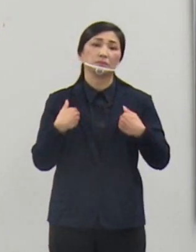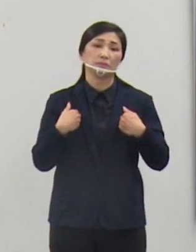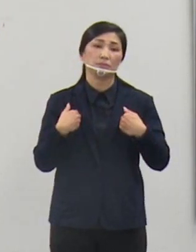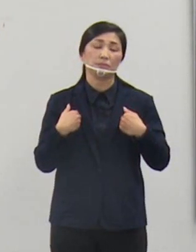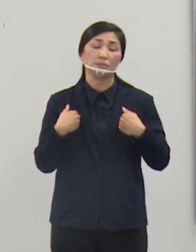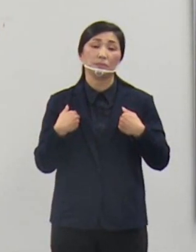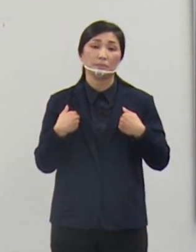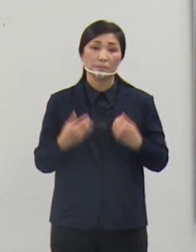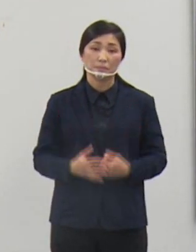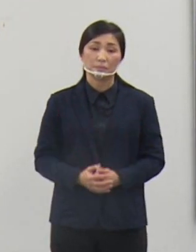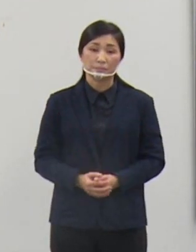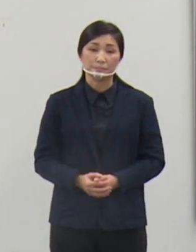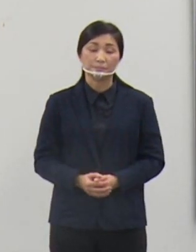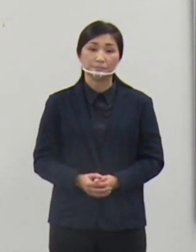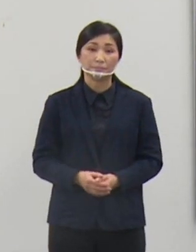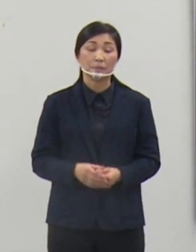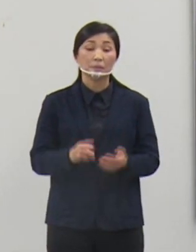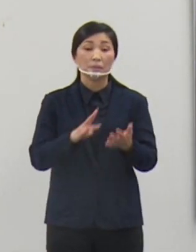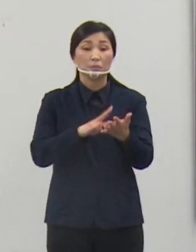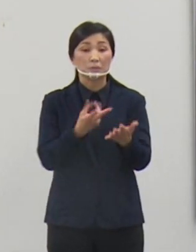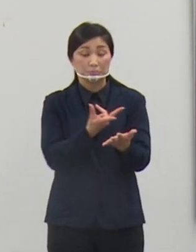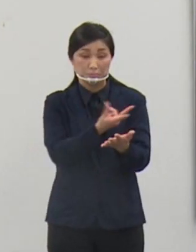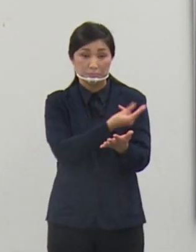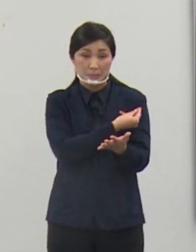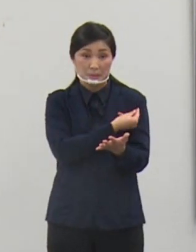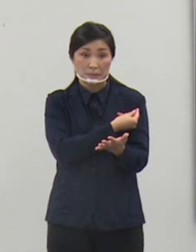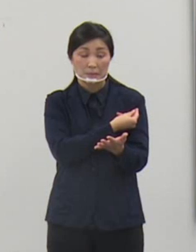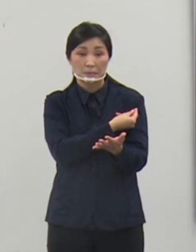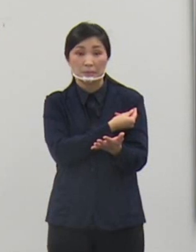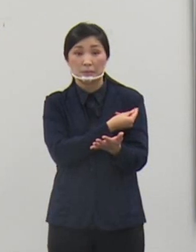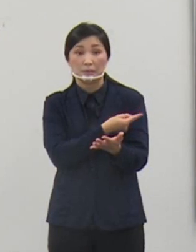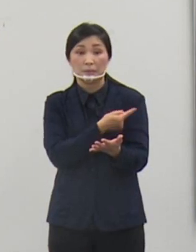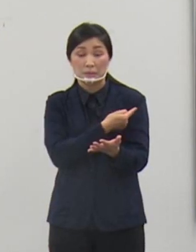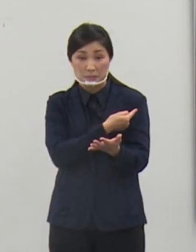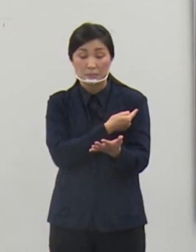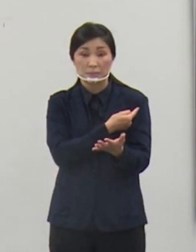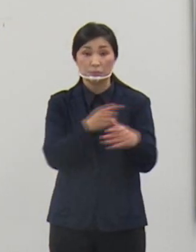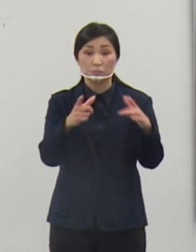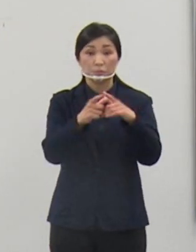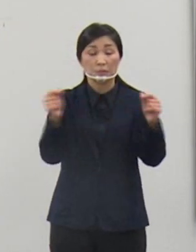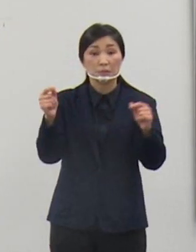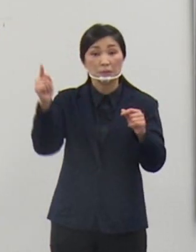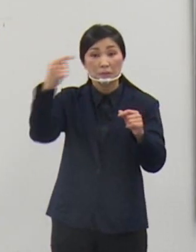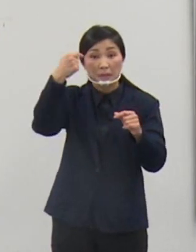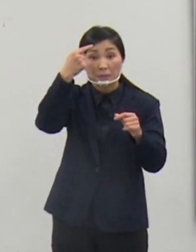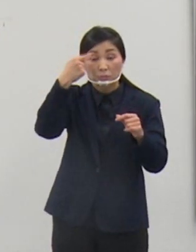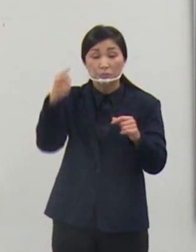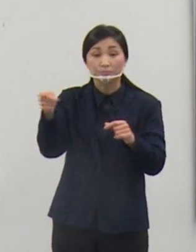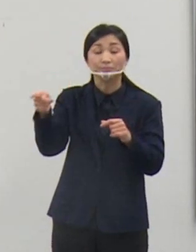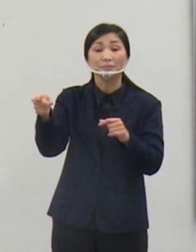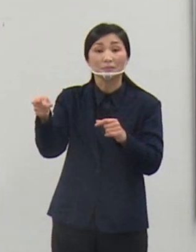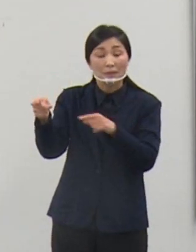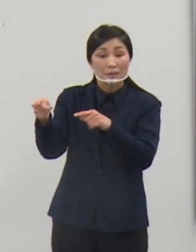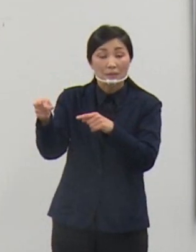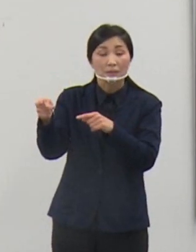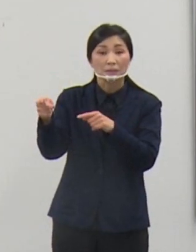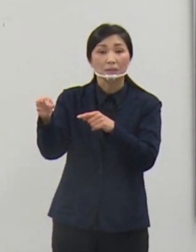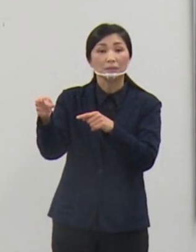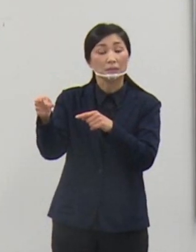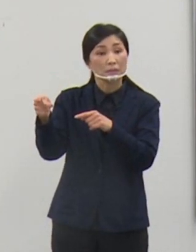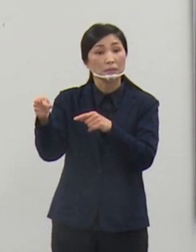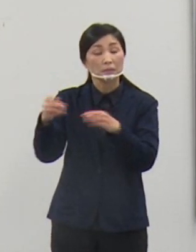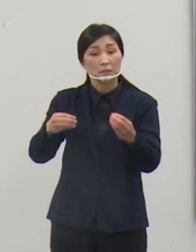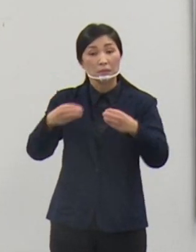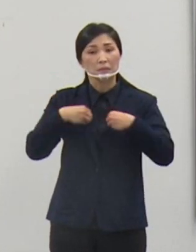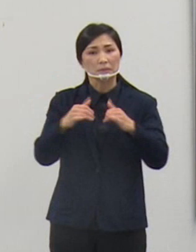。ワクチン接種が先行する諸外国においては、ブレイクスルー感染や大幅な規制緩和の中のリバウン